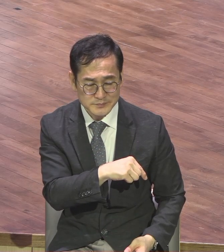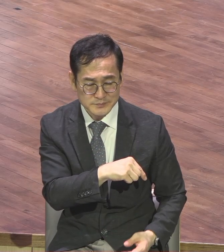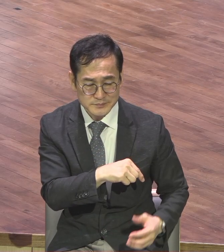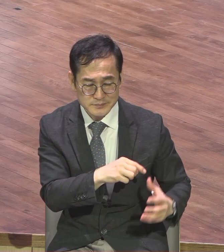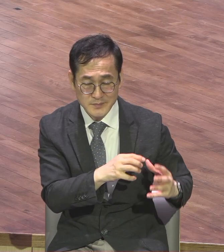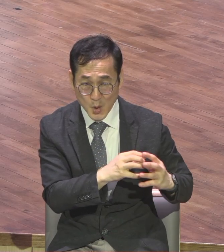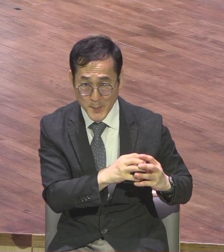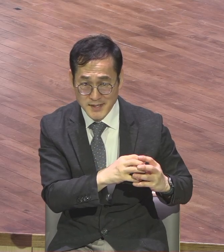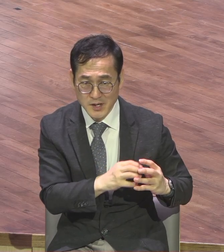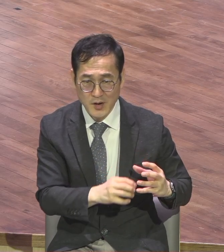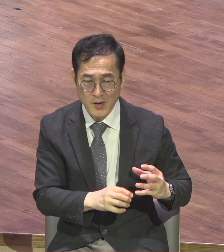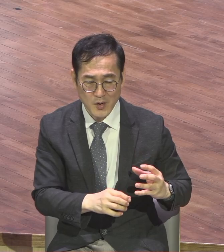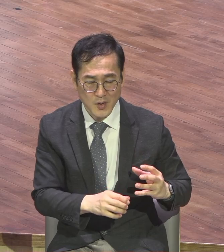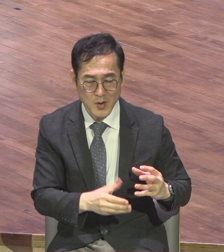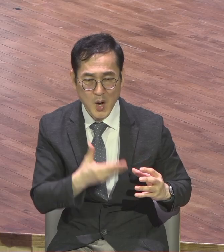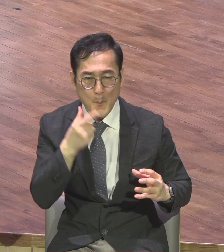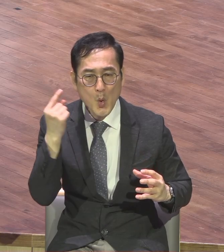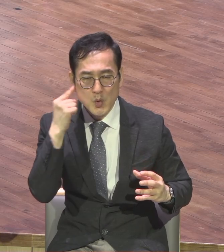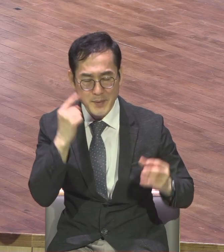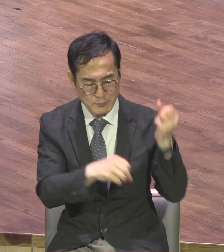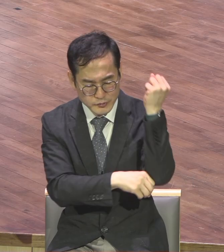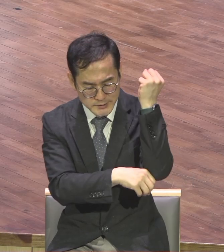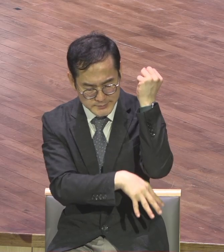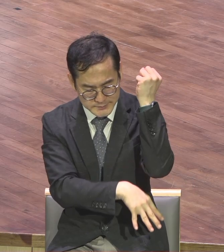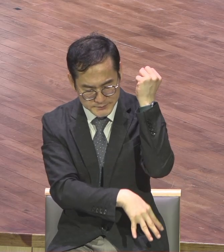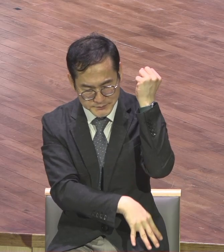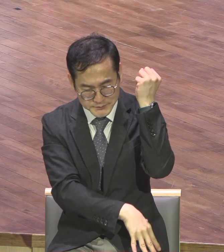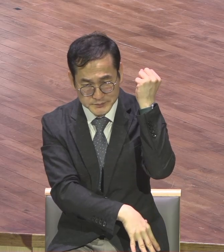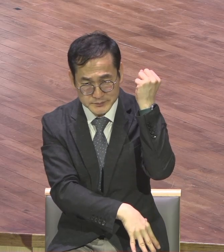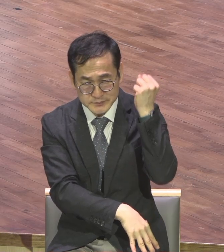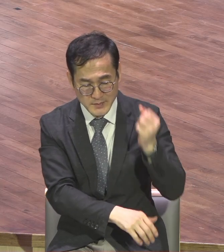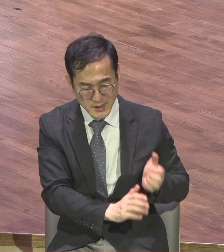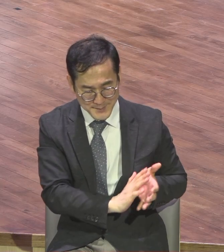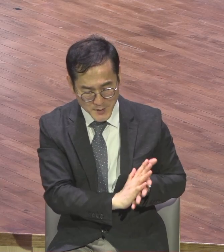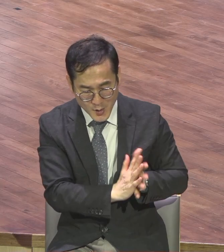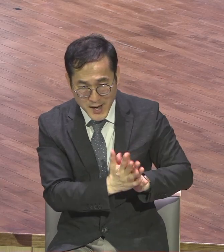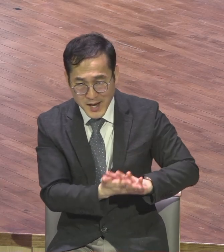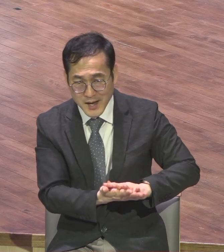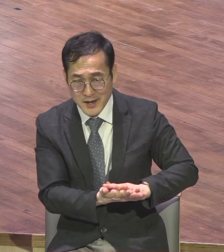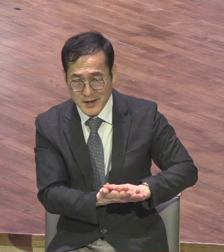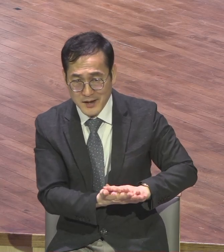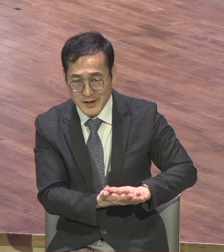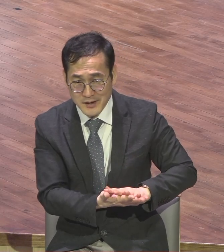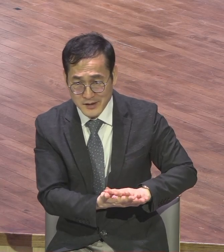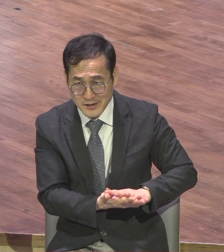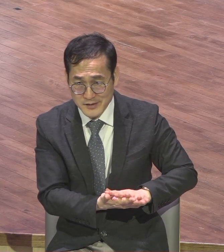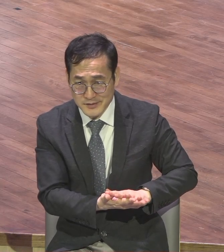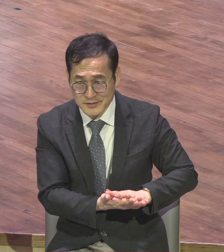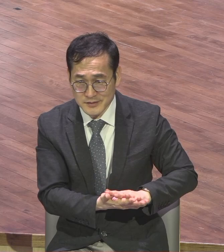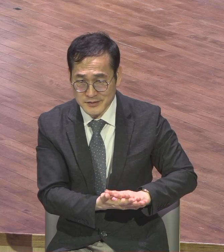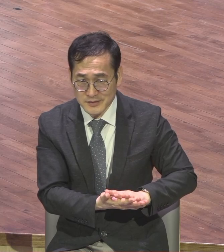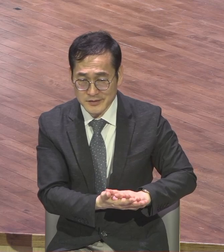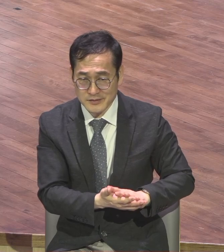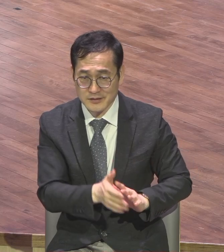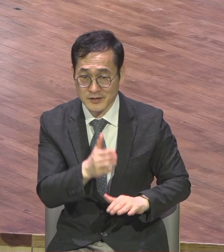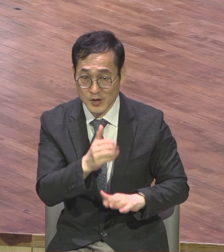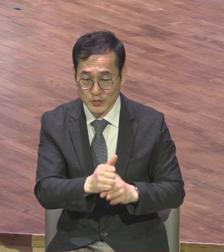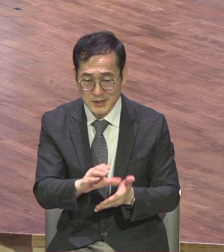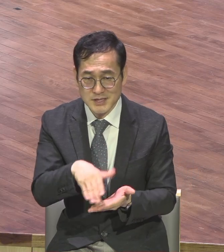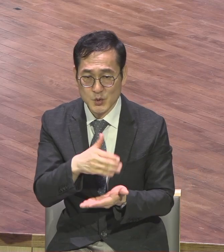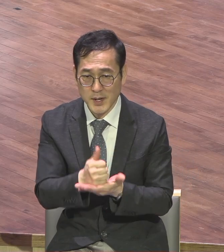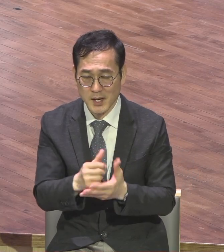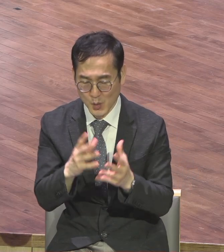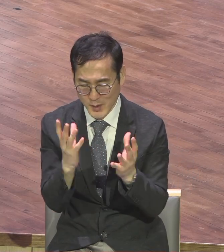미션홈에서 사명자들이 복음의 뿔을 내리고 변화가 돼가지고 그리스도의 절대 제자로 확립되어지는 역사가